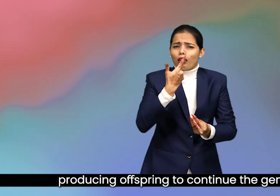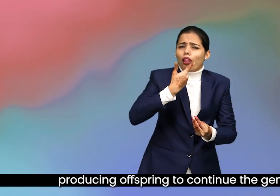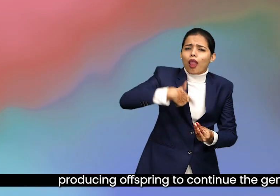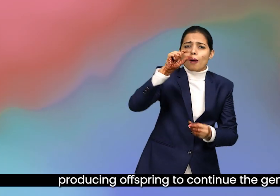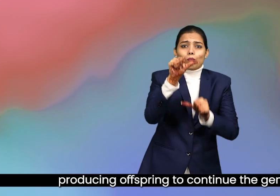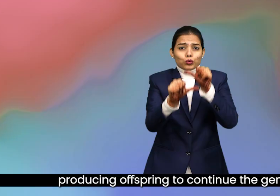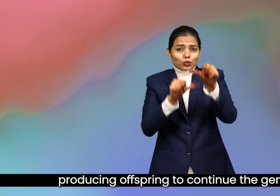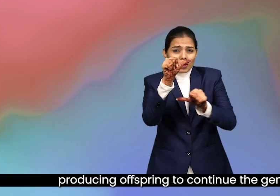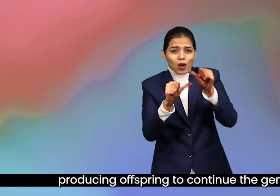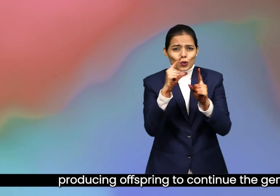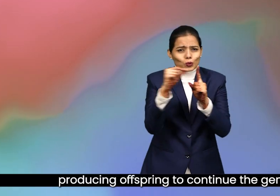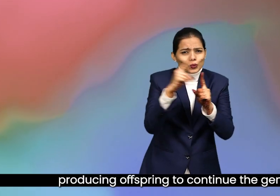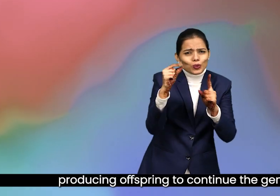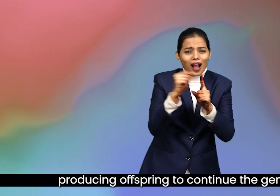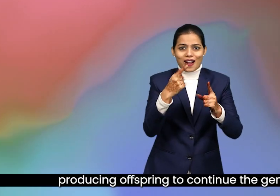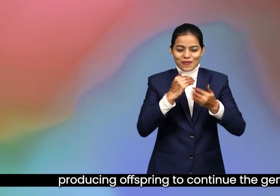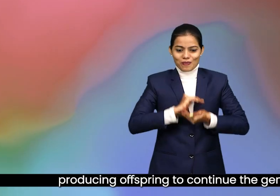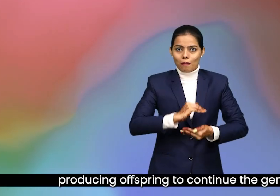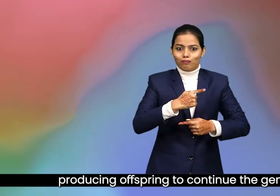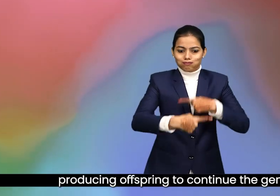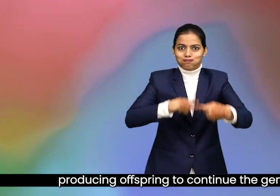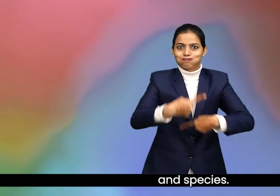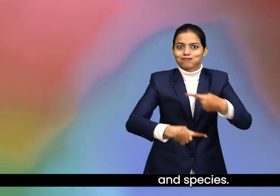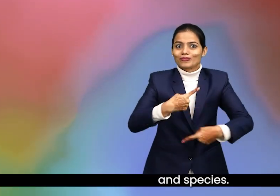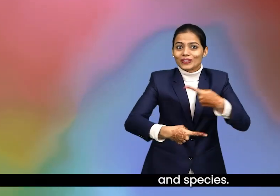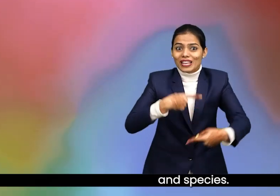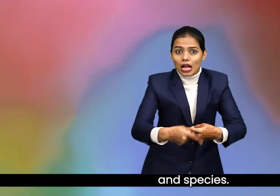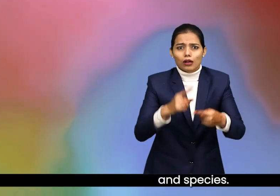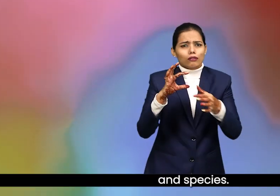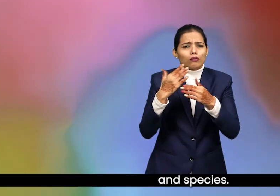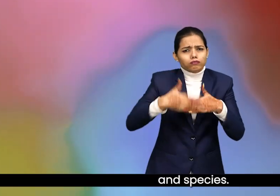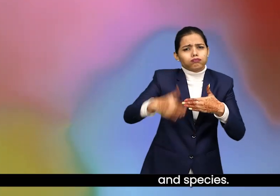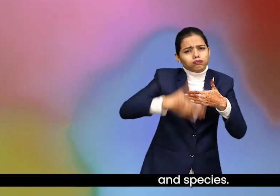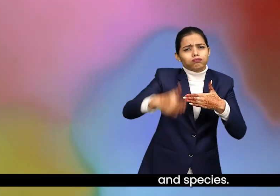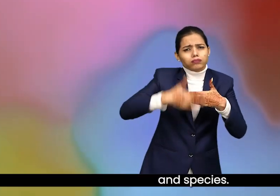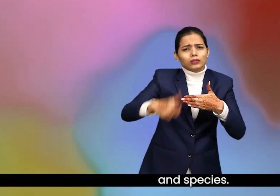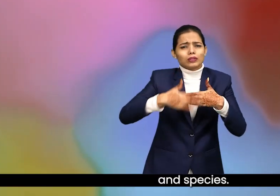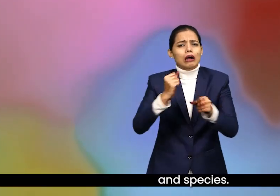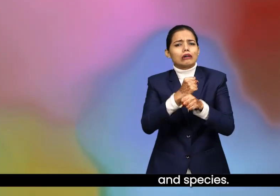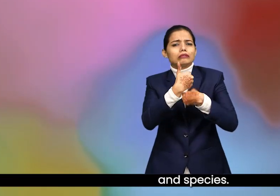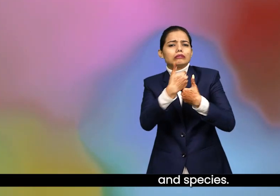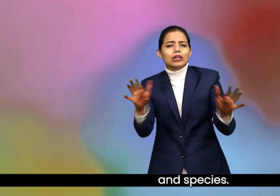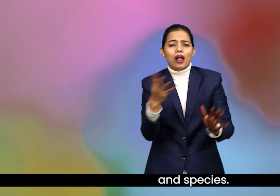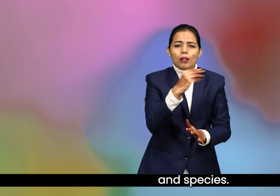சந்ததிகளை உருவாக்கும் ஒரு வாழ்க்கை செயல்முறைகளில் ஒன்று இனப்பெருக்கம் என்பதை நாம் அறிவோம்.